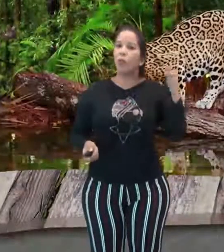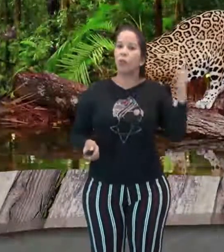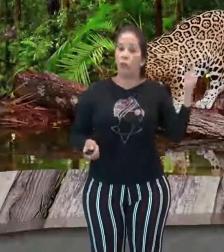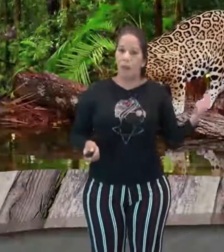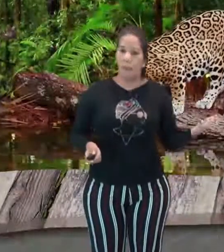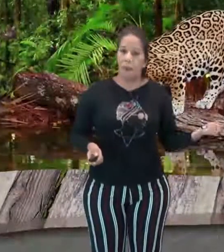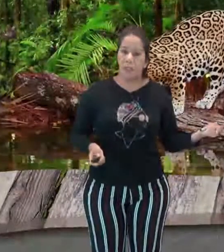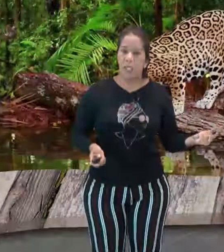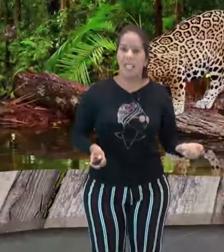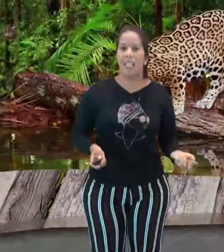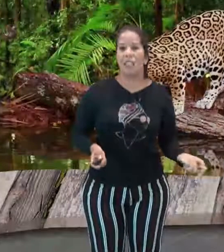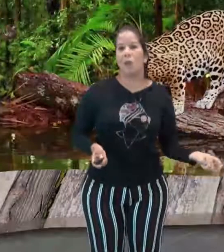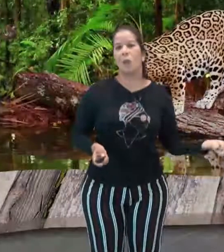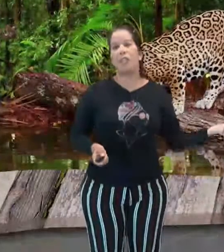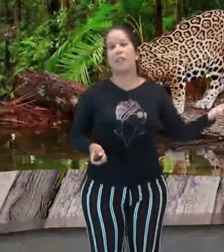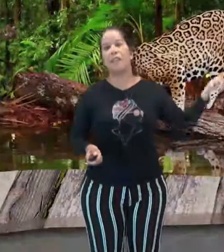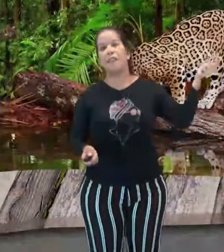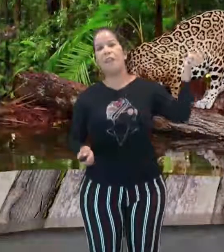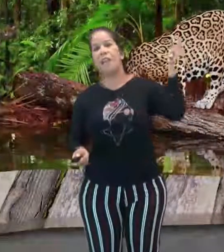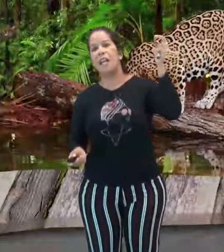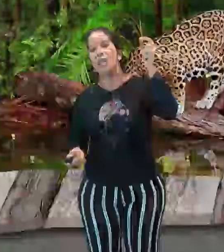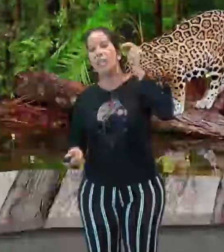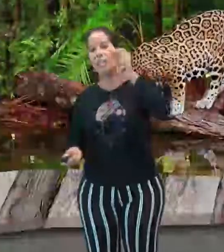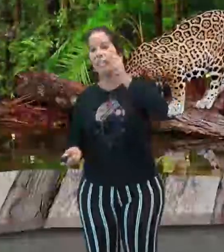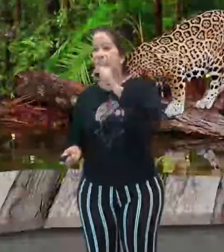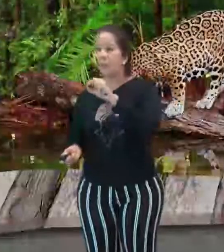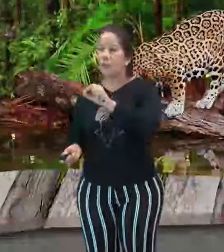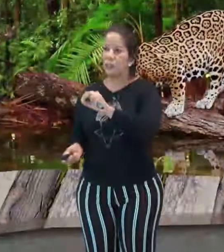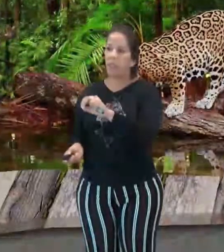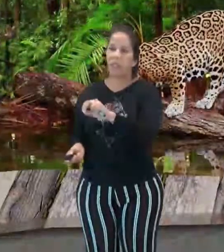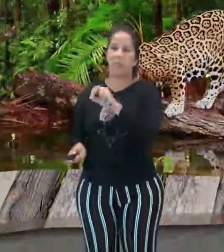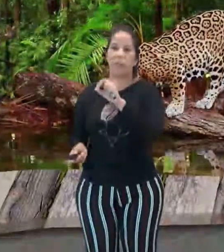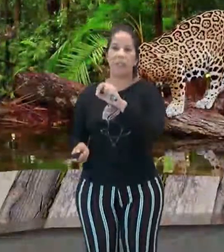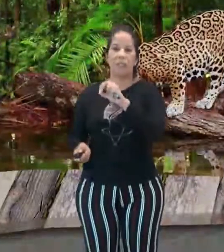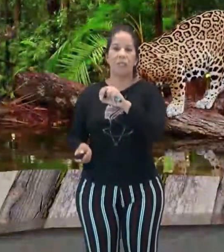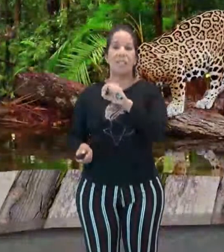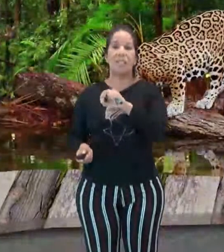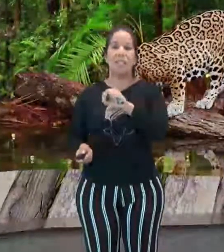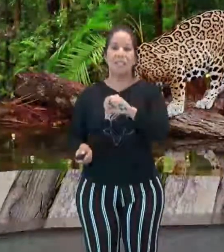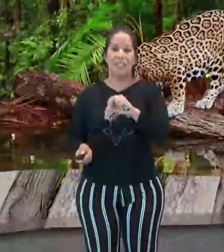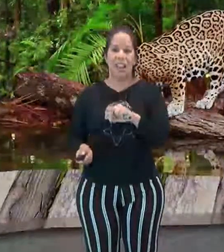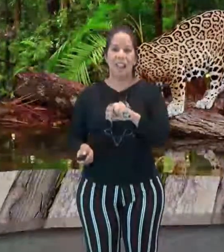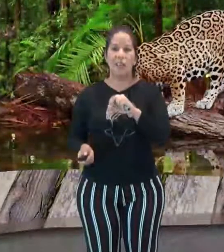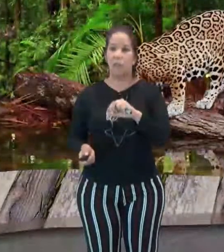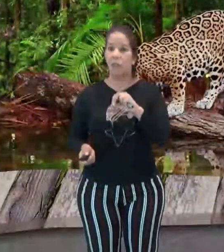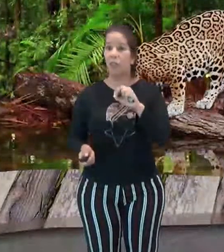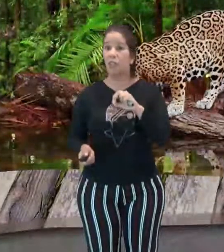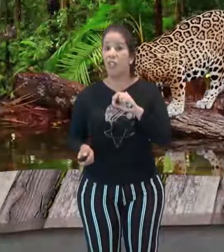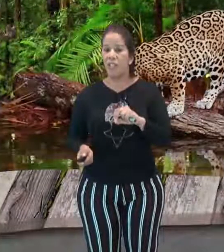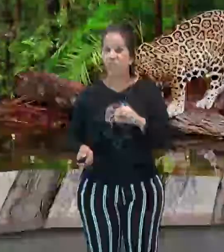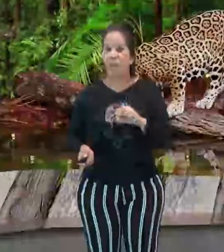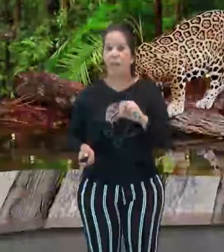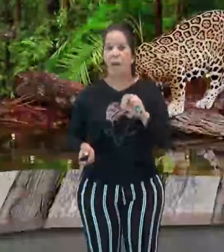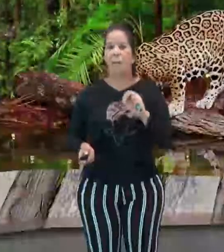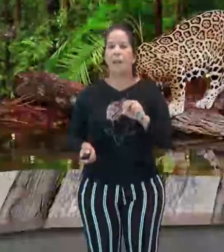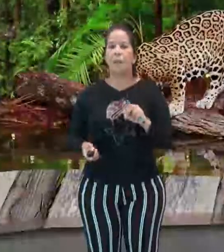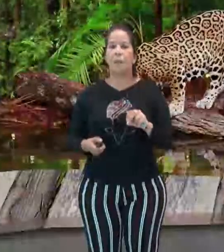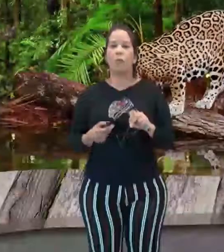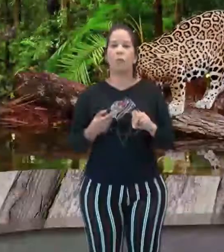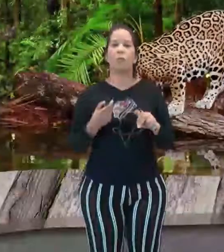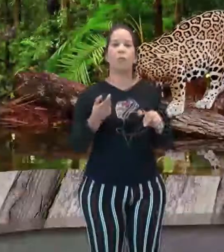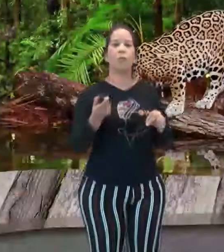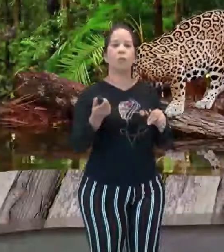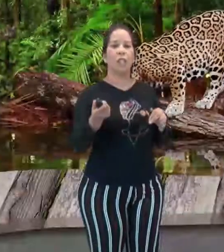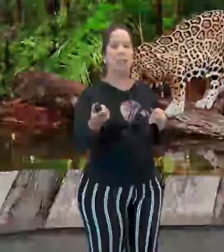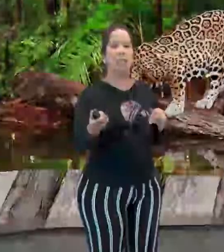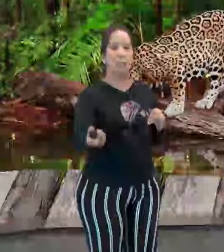de gonadotróficos e eles vão interferir ali nas células específicas chamadas células intersticiais ou células de Leydig para a